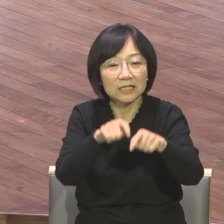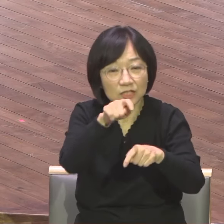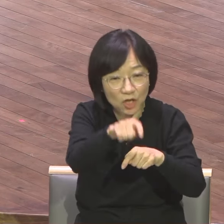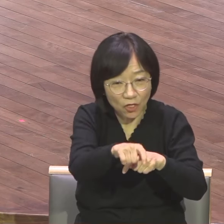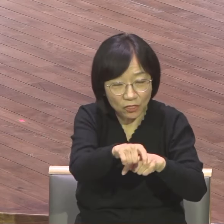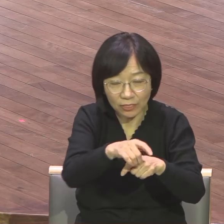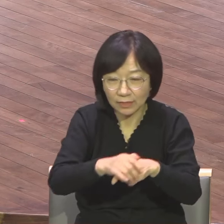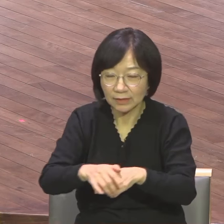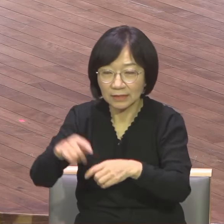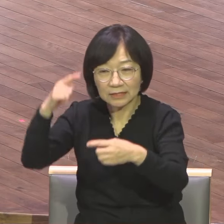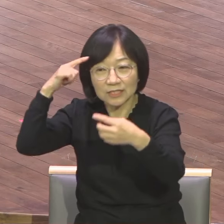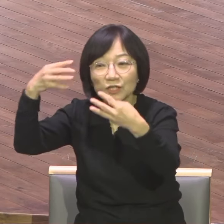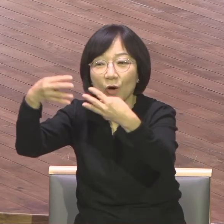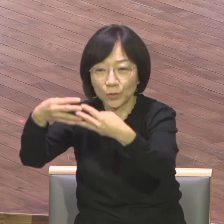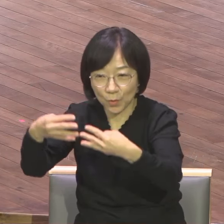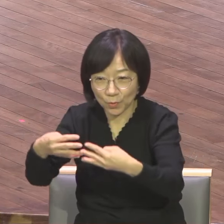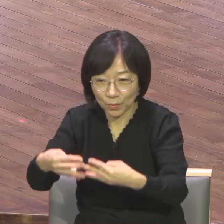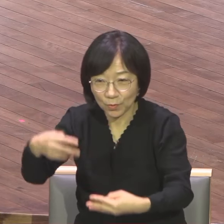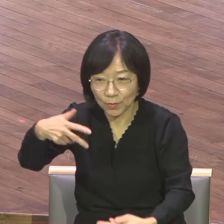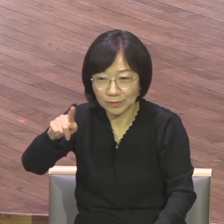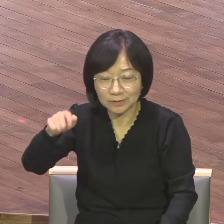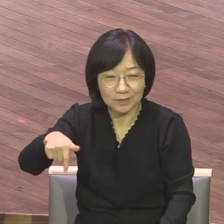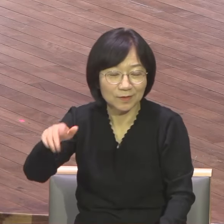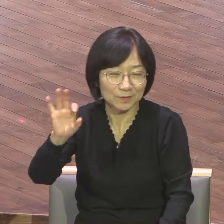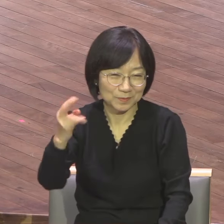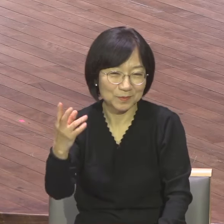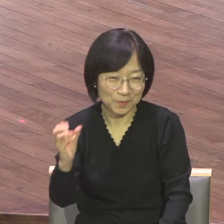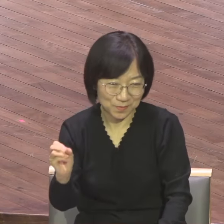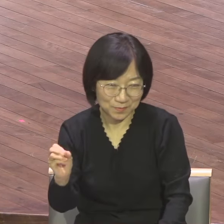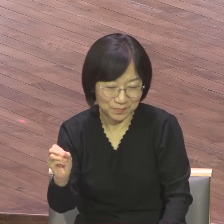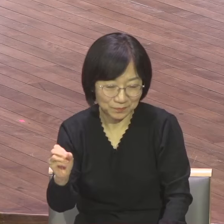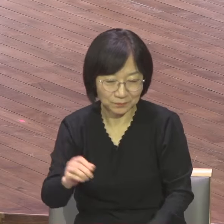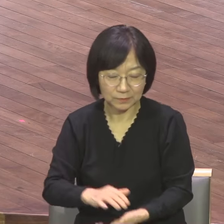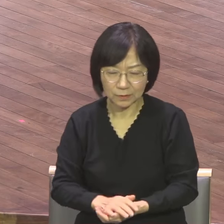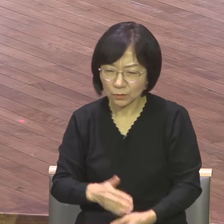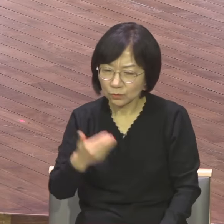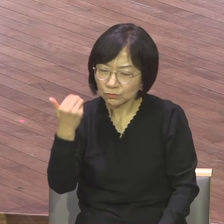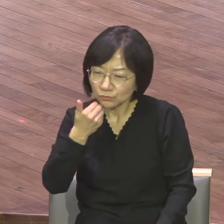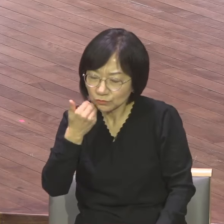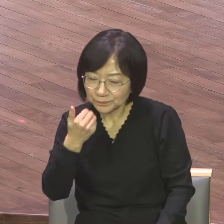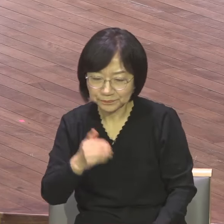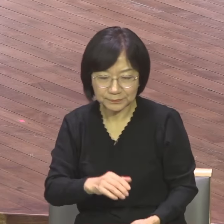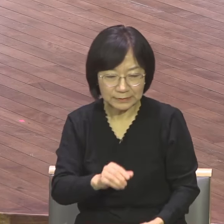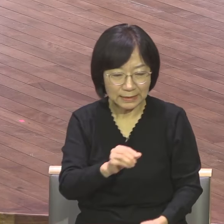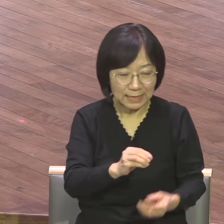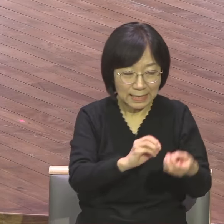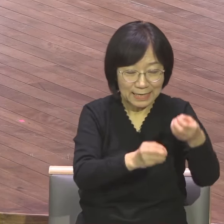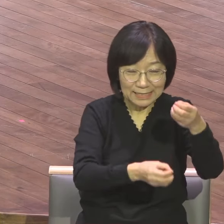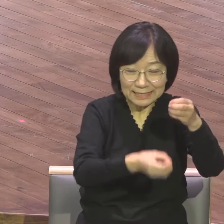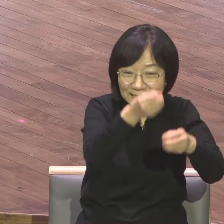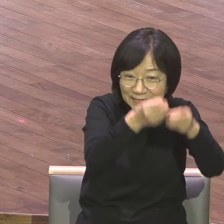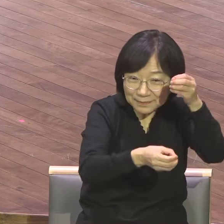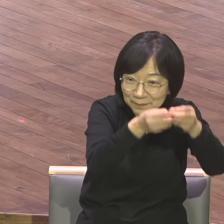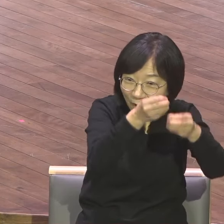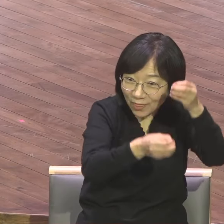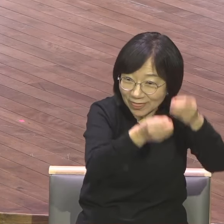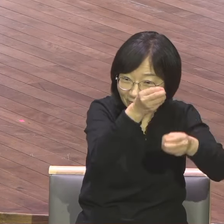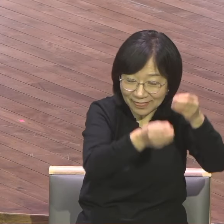적용편이라고 말할 수 있습니다. 한 신학자는 잠언을 시편과 비교하며 이런 말을 했습니다. 시편은